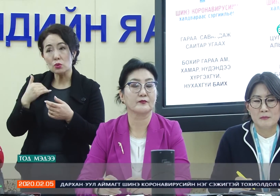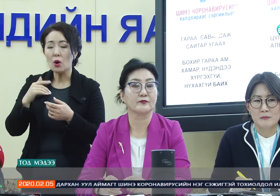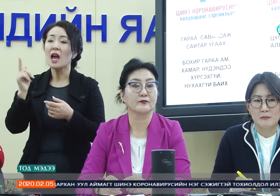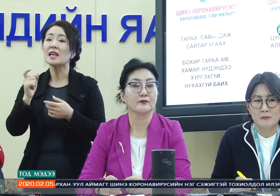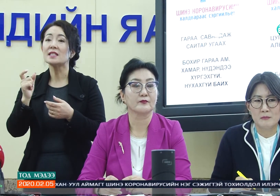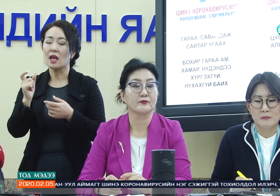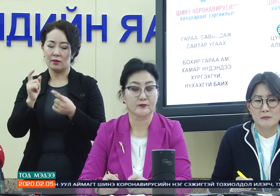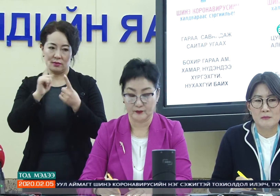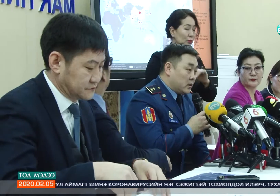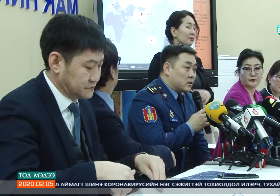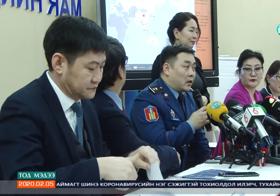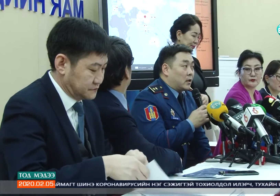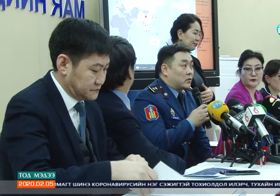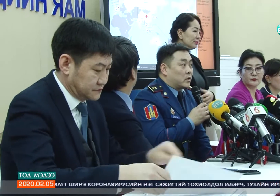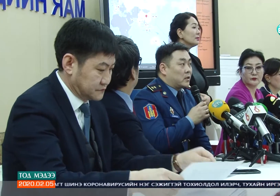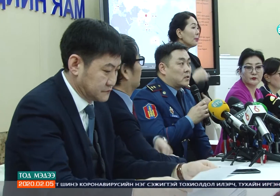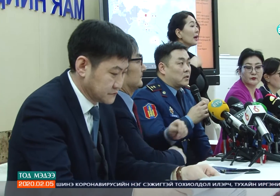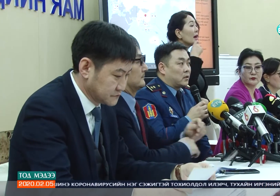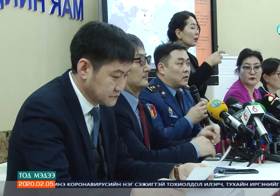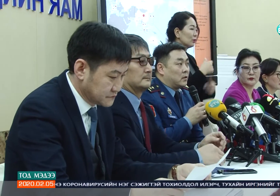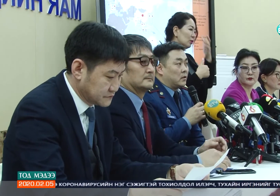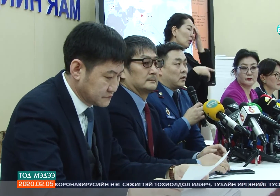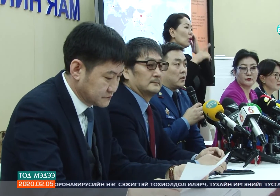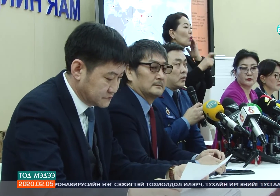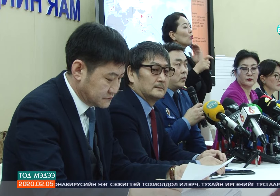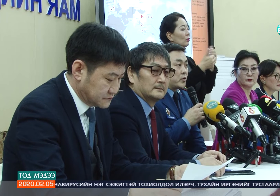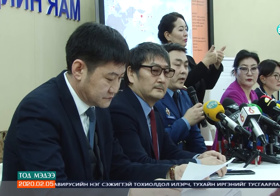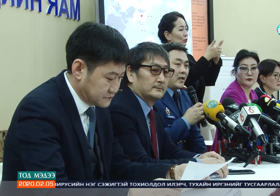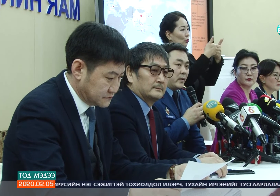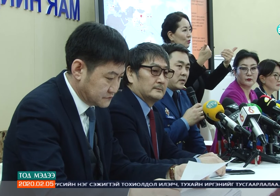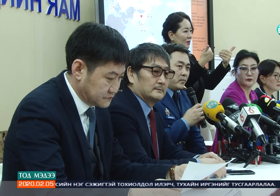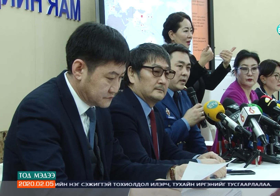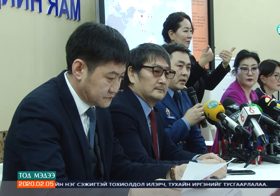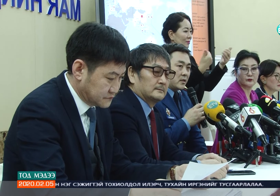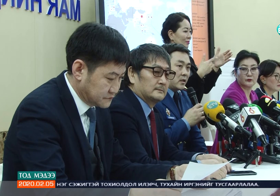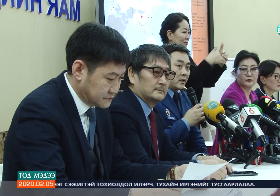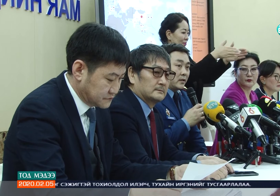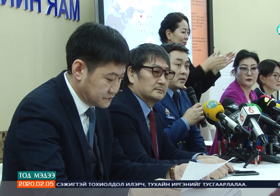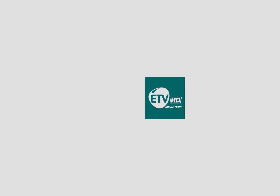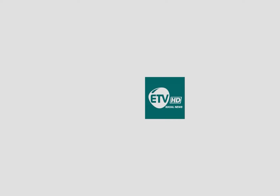цугласан газраар явахгүй байхыг эрүүл мэндийн яамнаас дахин анхаарууллаа.